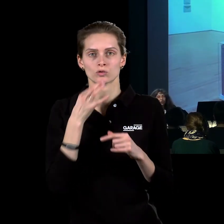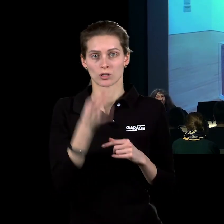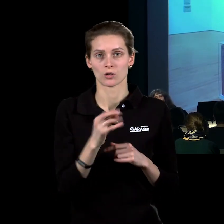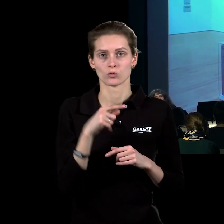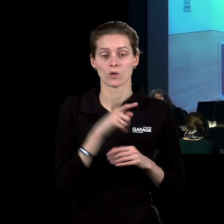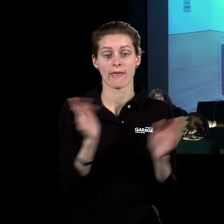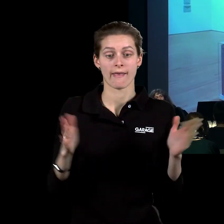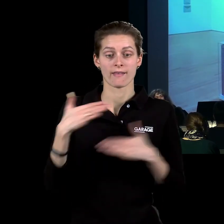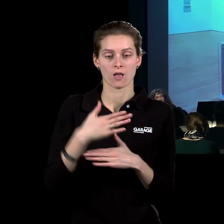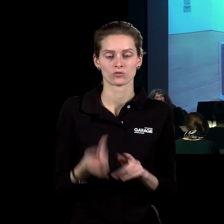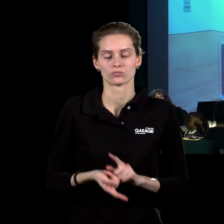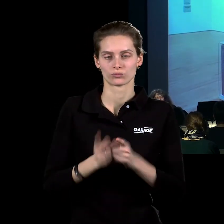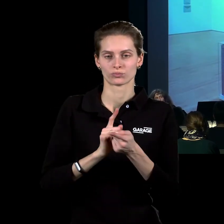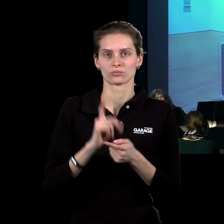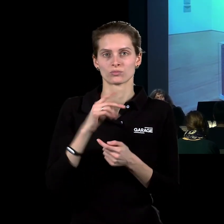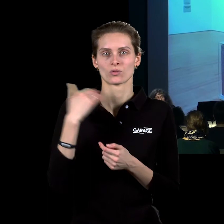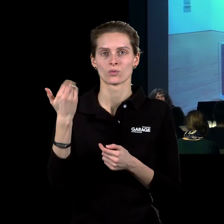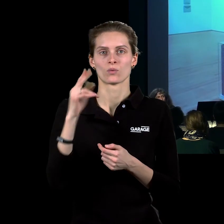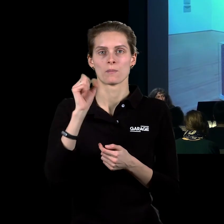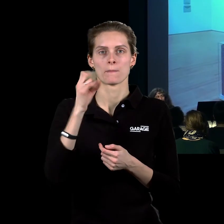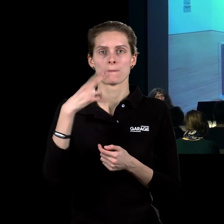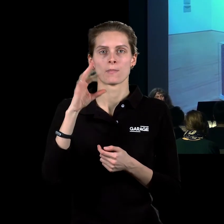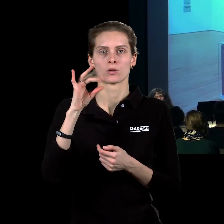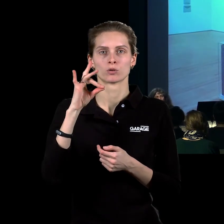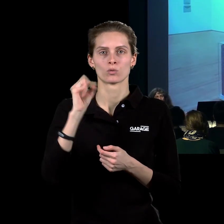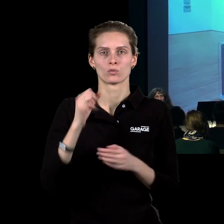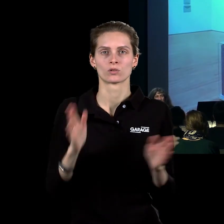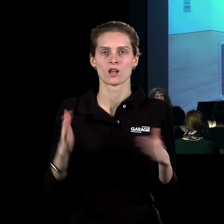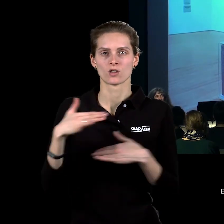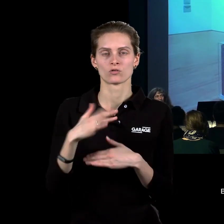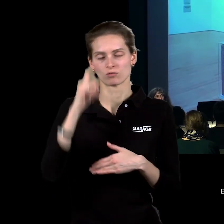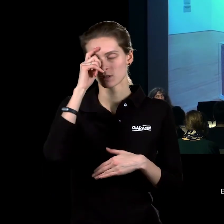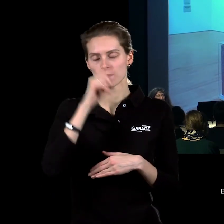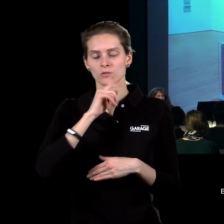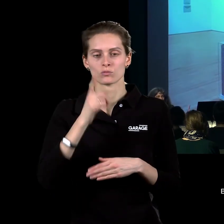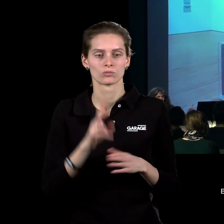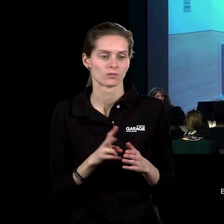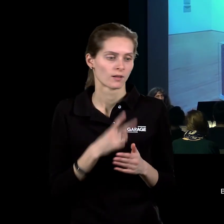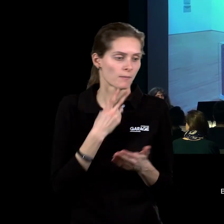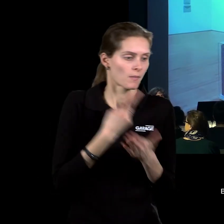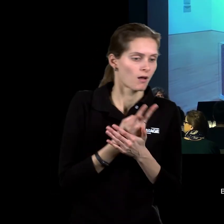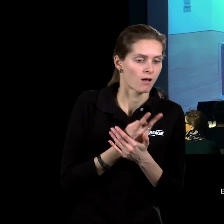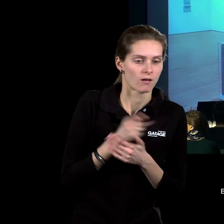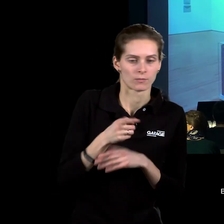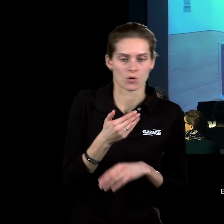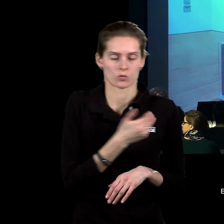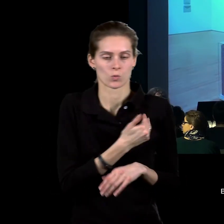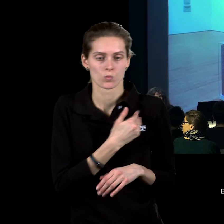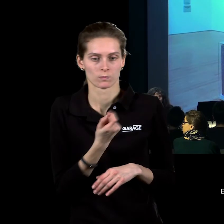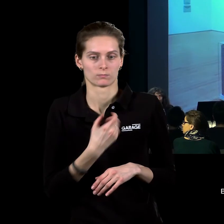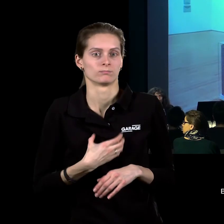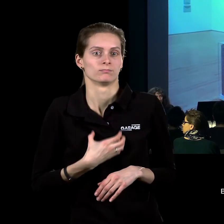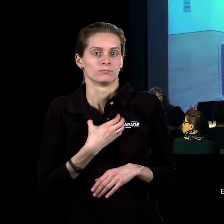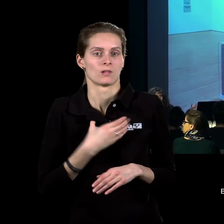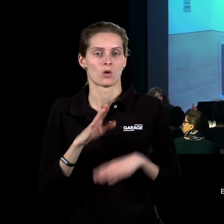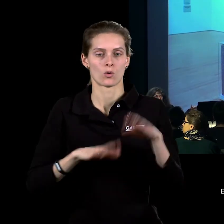который превращается в ящик Пандоры, из которого непонятно, что можно вылезти, в который немножко и очень хочется, и немного страшно